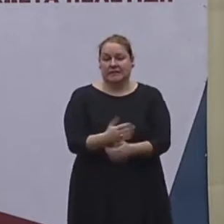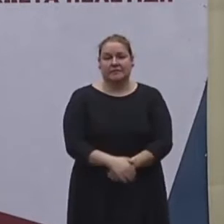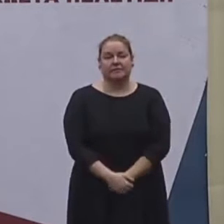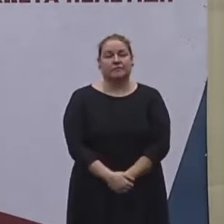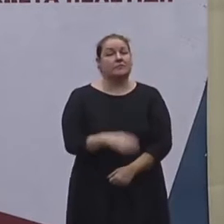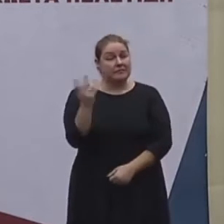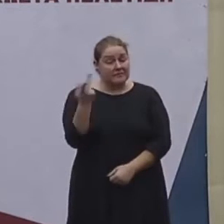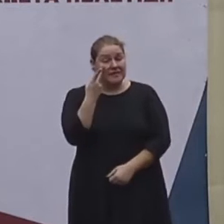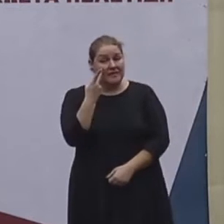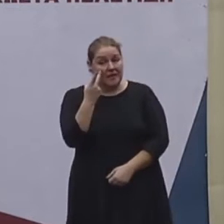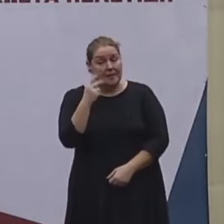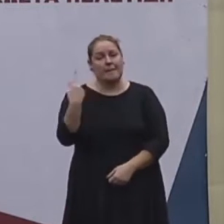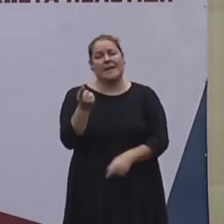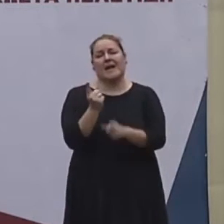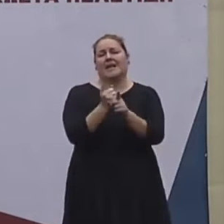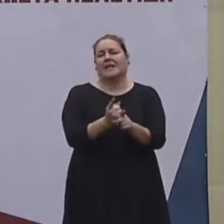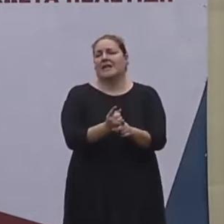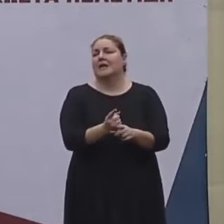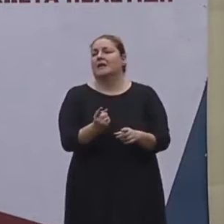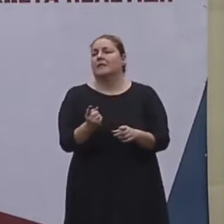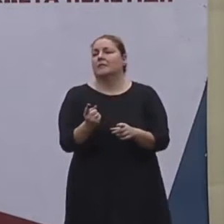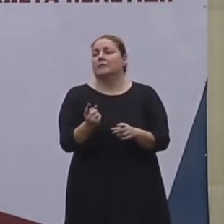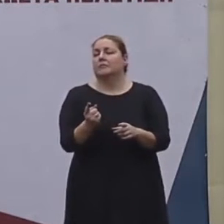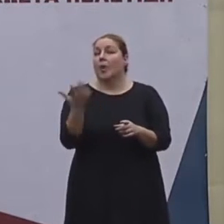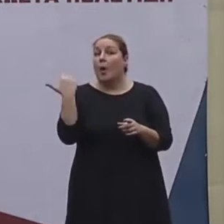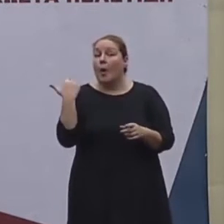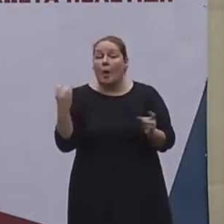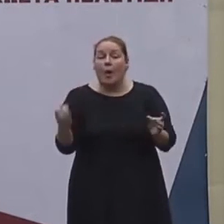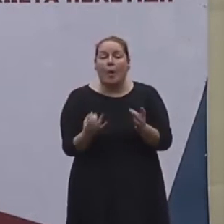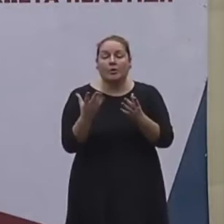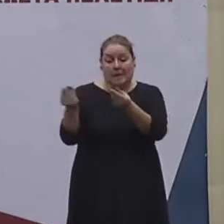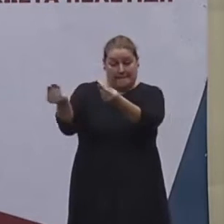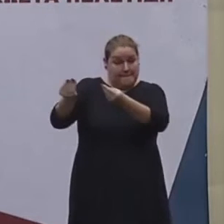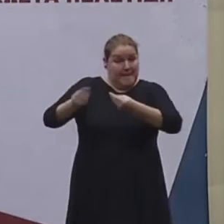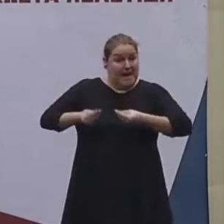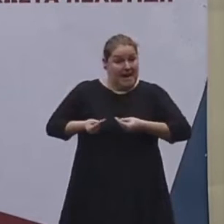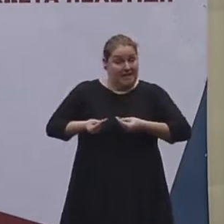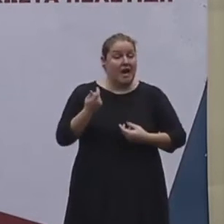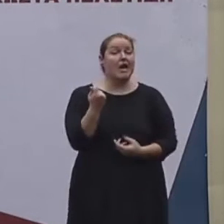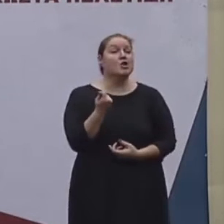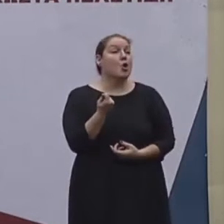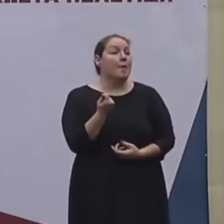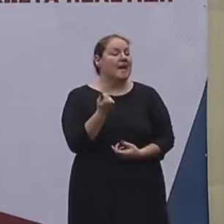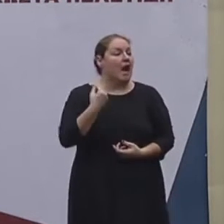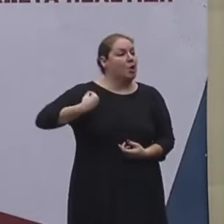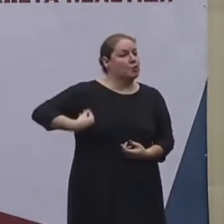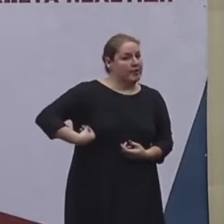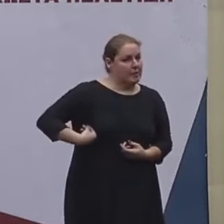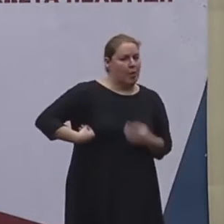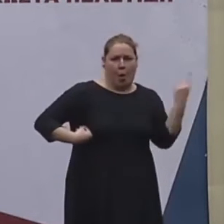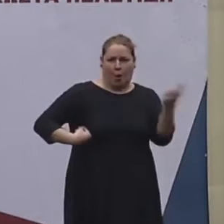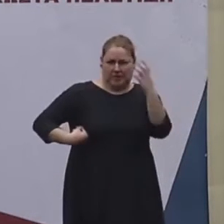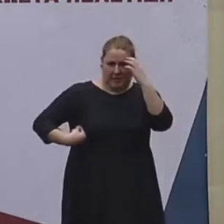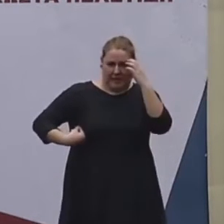Είχα, βλέπετε, μια ιδιαίτερα πικρή εμπειρία όταν παρέλαβα τα οικονομικά του Δήμου, για όσους τα θυμάστε,